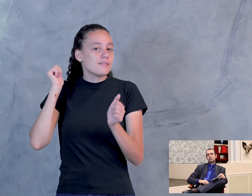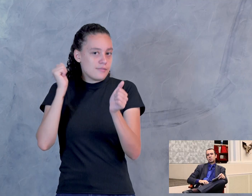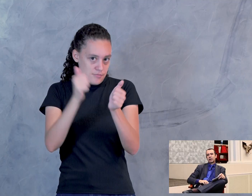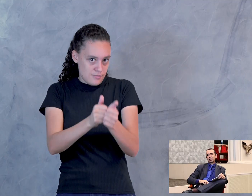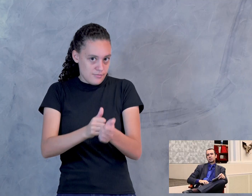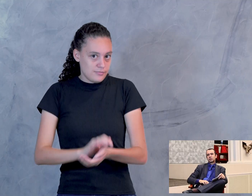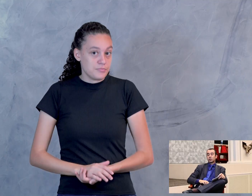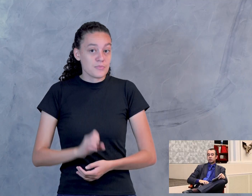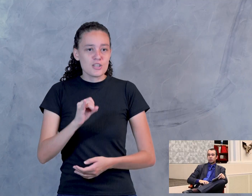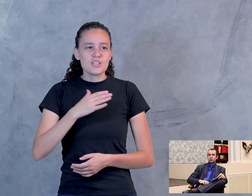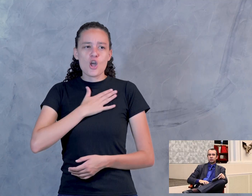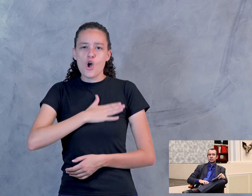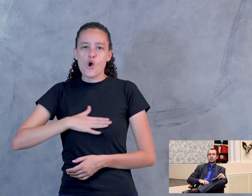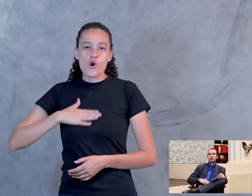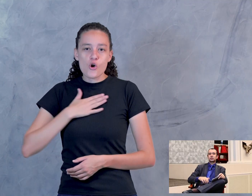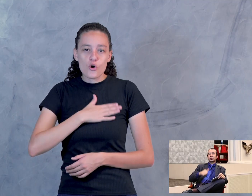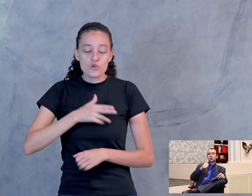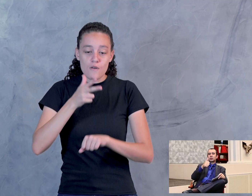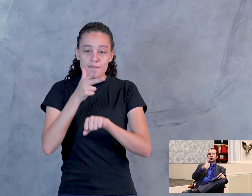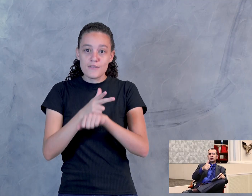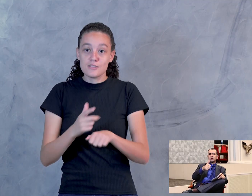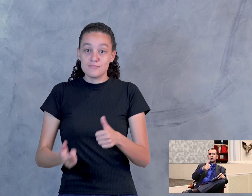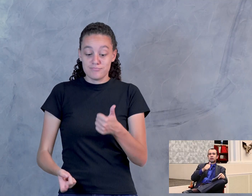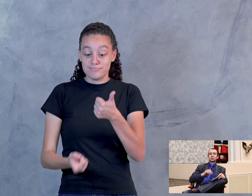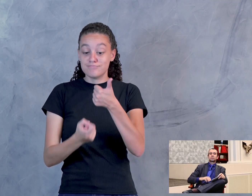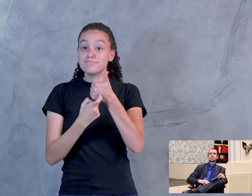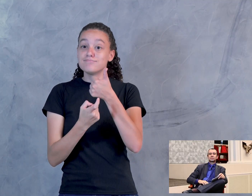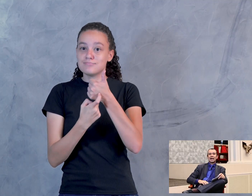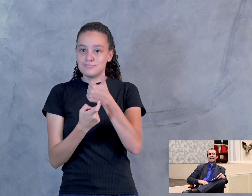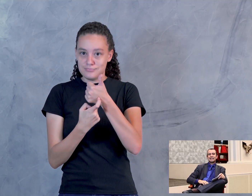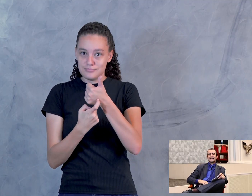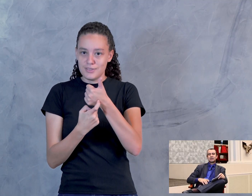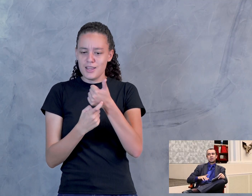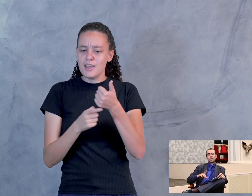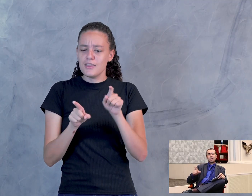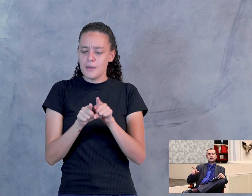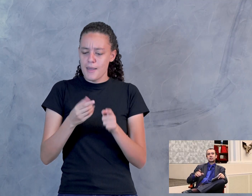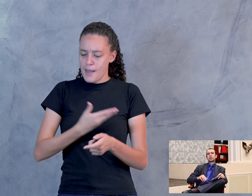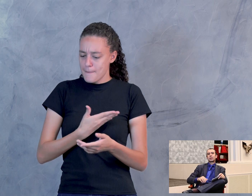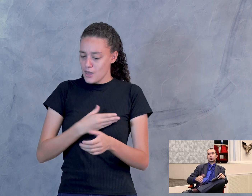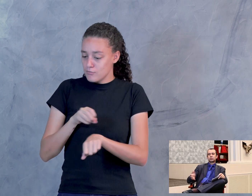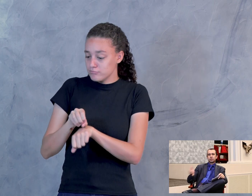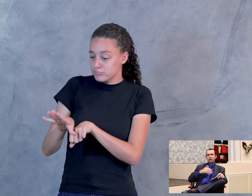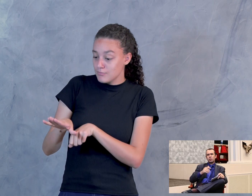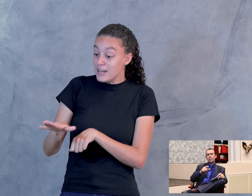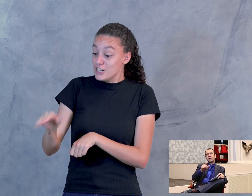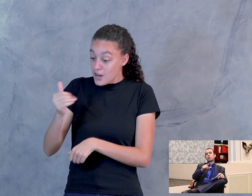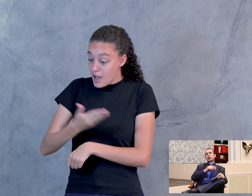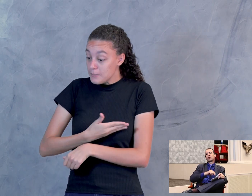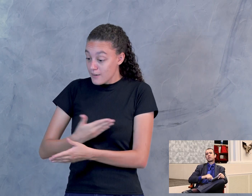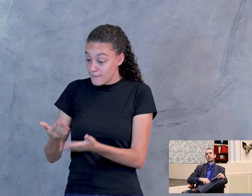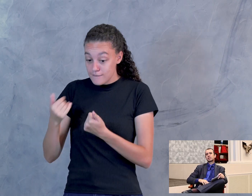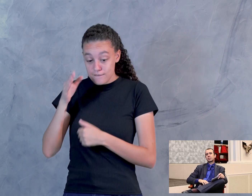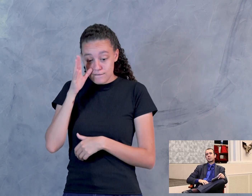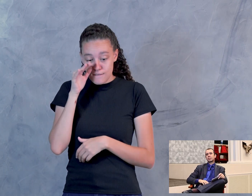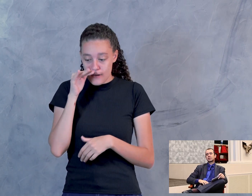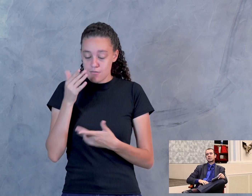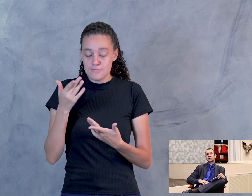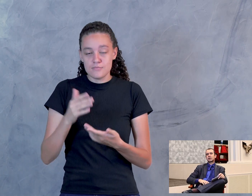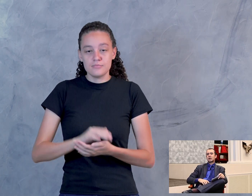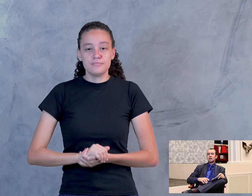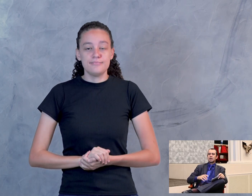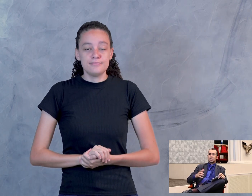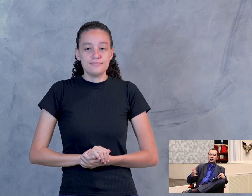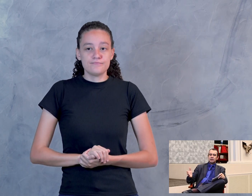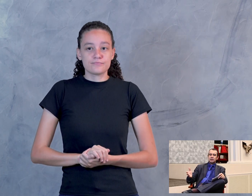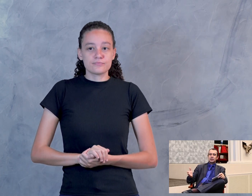nós estamos pregando. Se você gostou desse vídeo, dê um like, compartilhe com um amigo, chame um amigo para ouvir essa